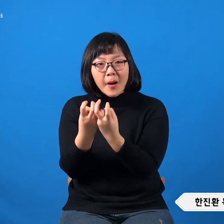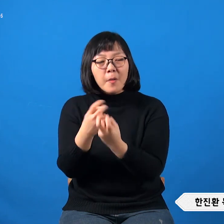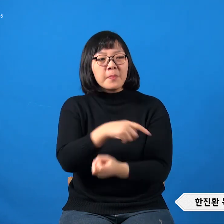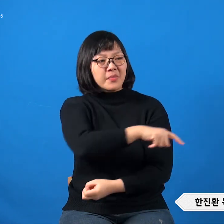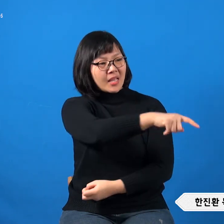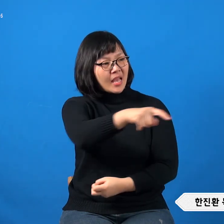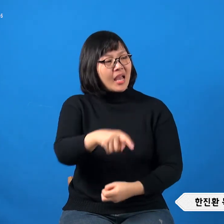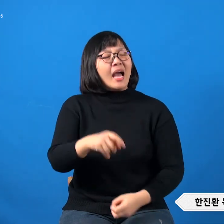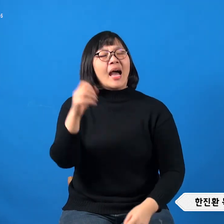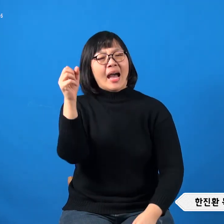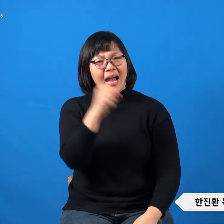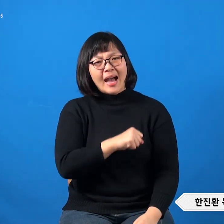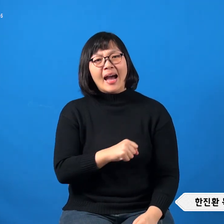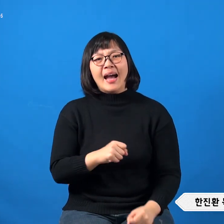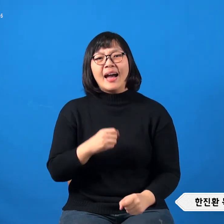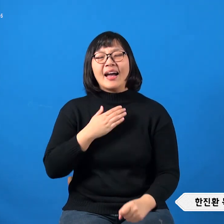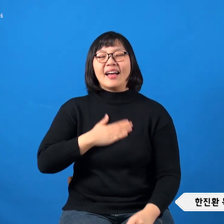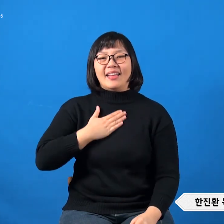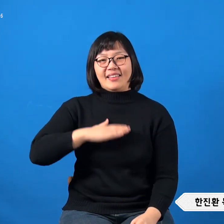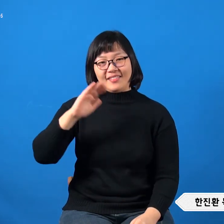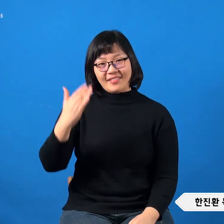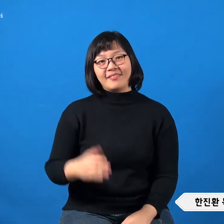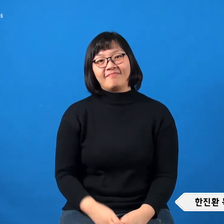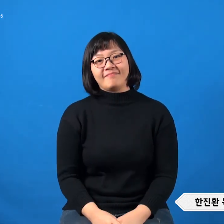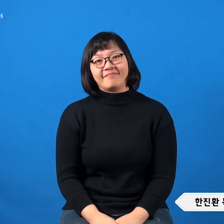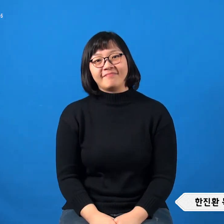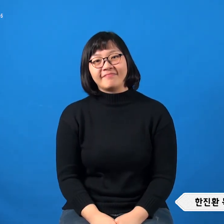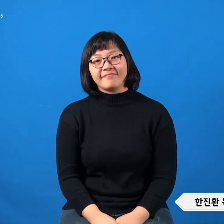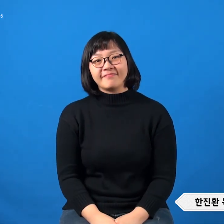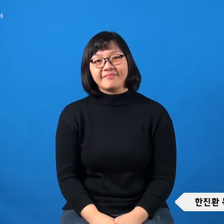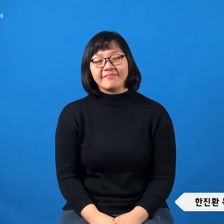말이구나 하는 것이 깨달아졌습니다.